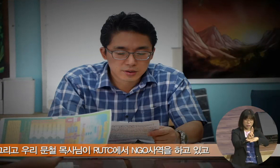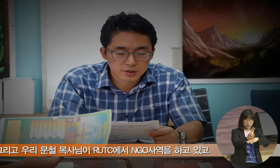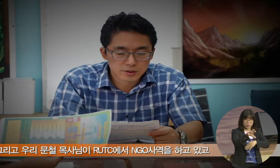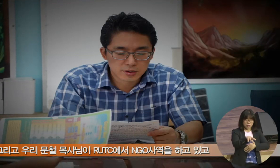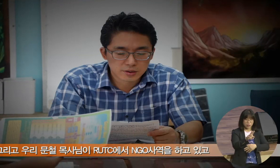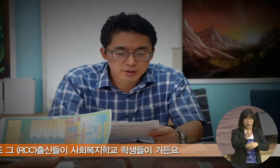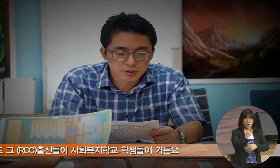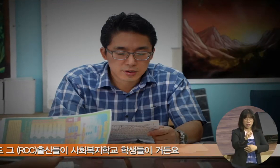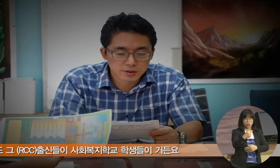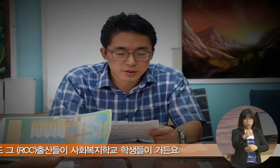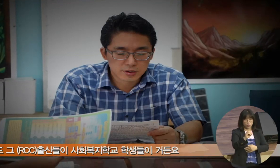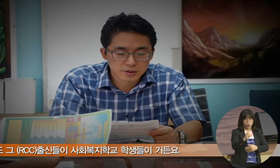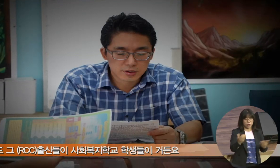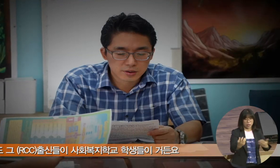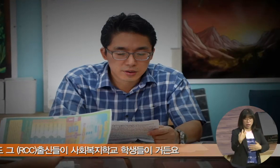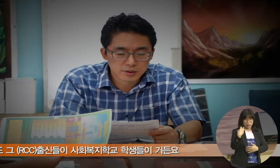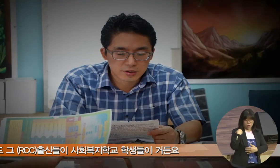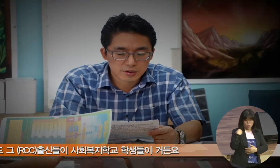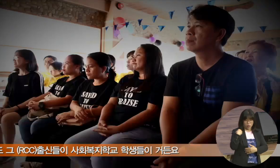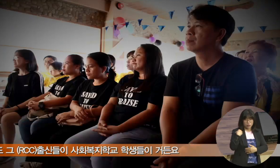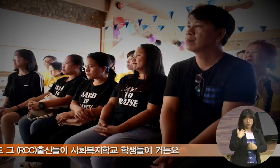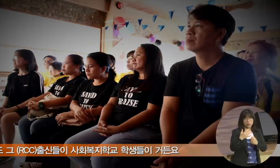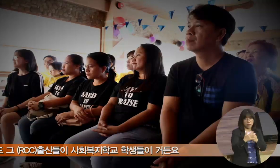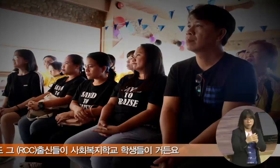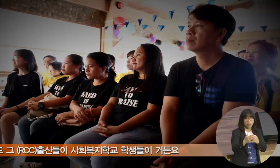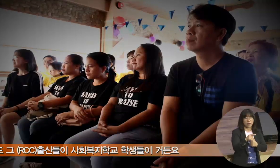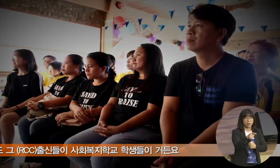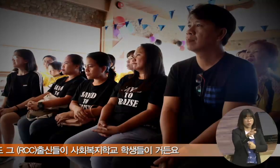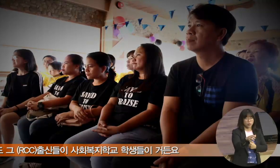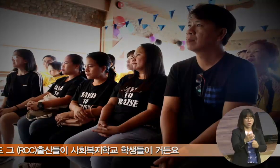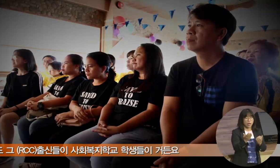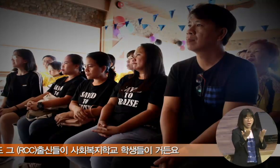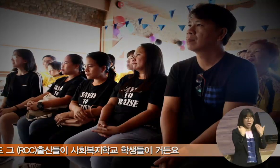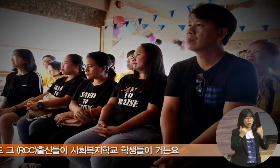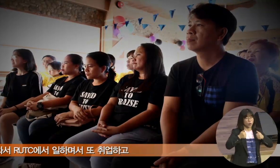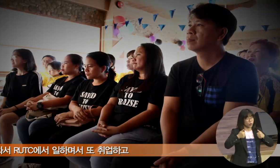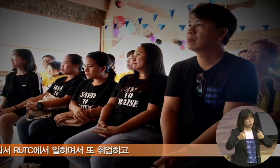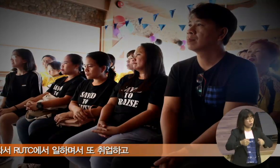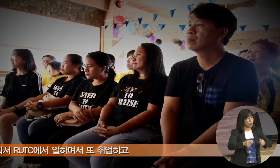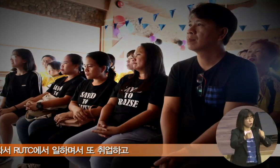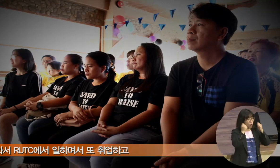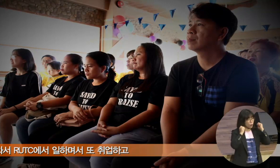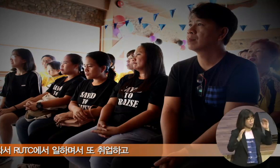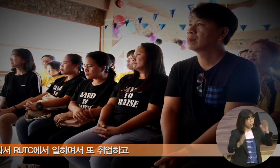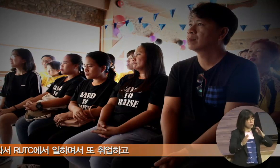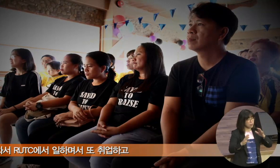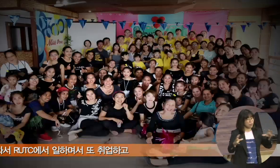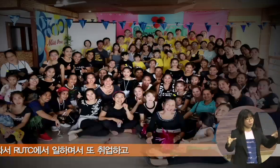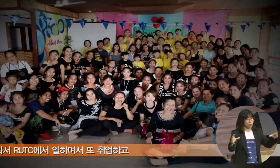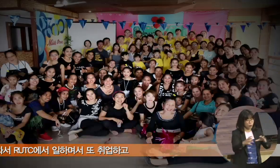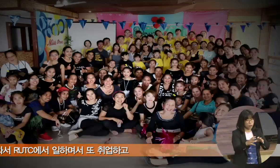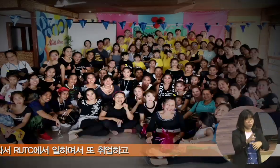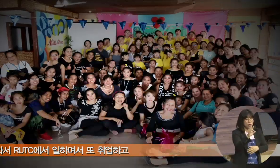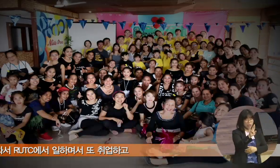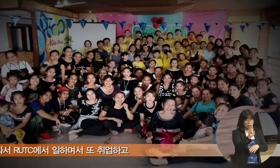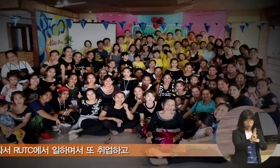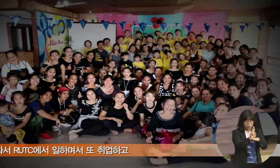있고, 그 또 출신들이 그 사회복지학과 출신들이거든요. 와서 RUTC에서 일하고